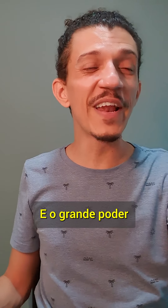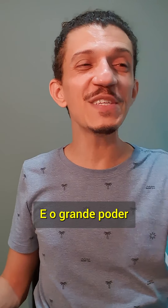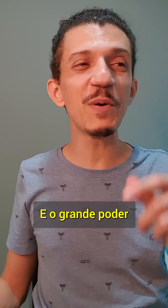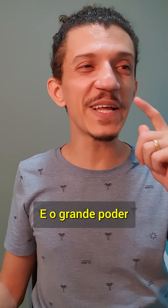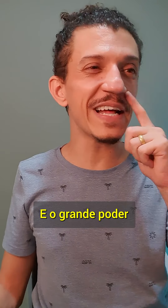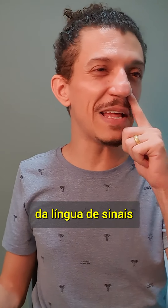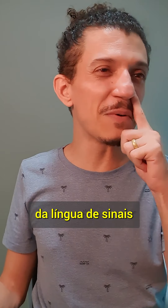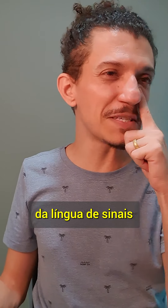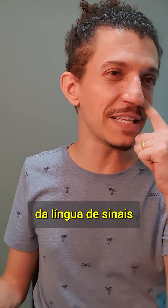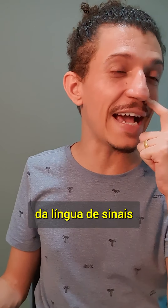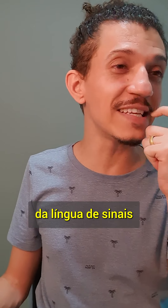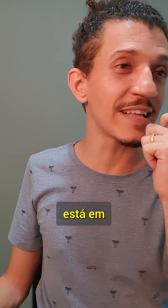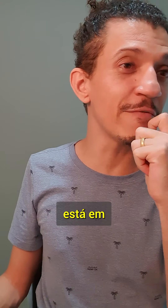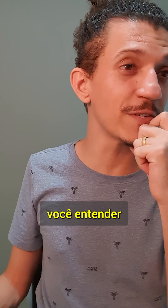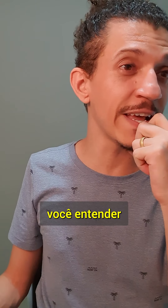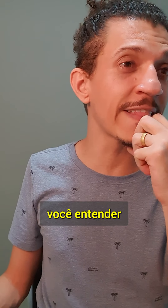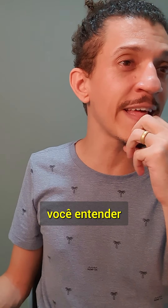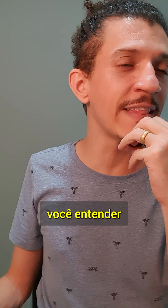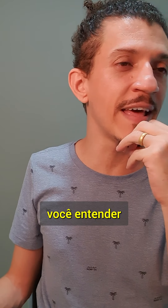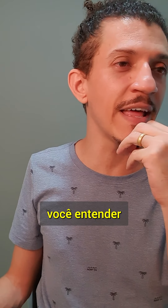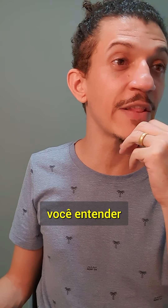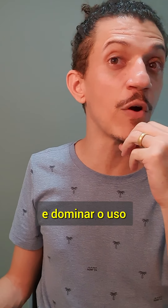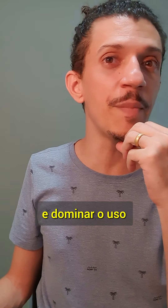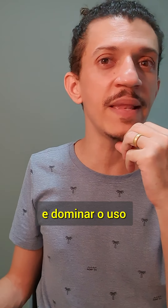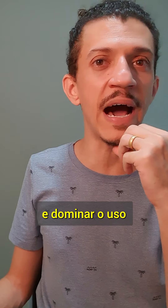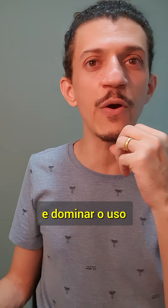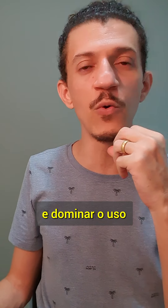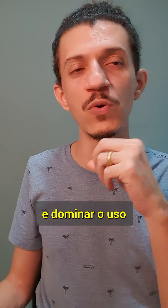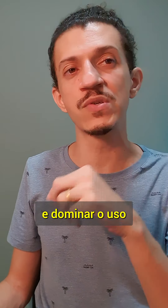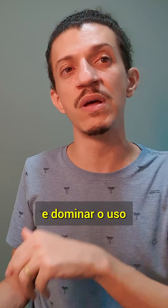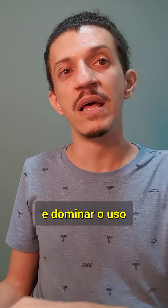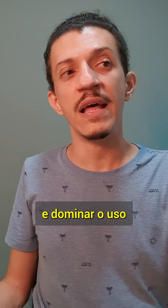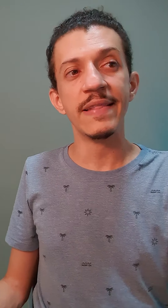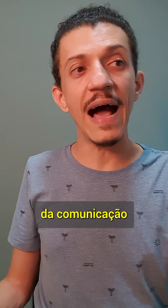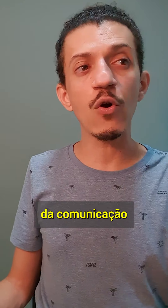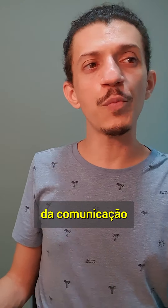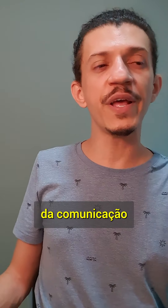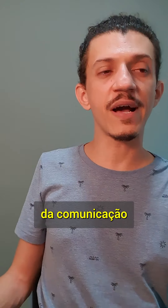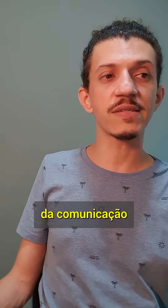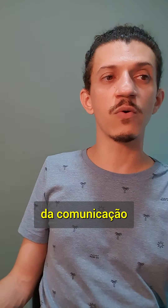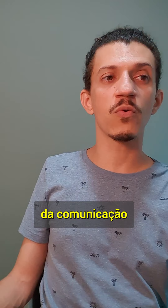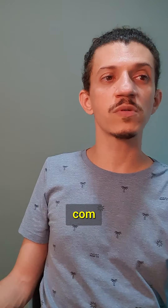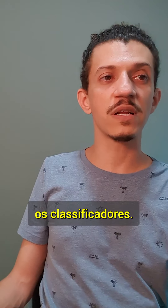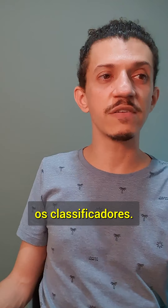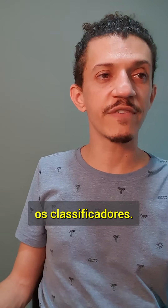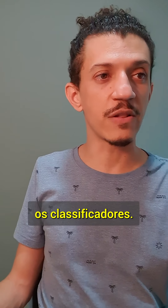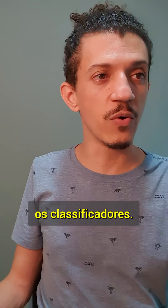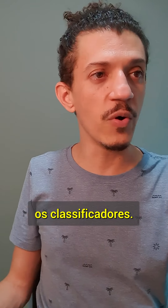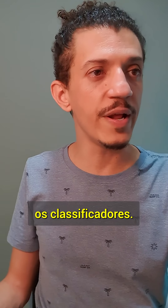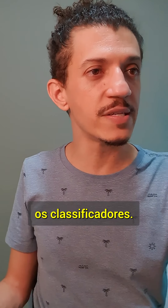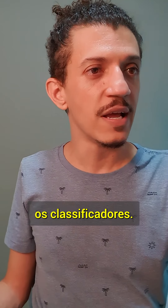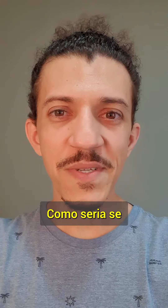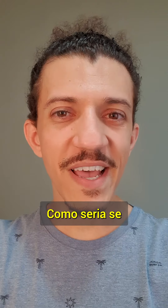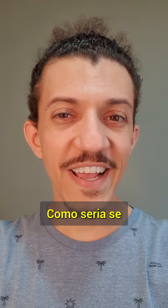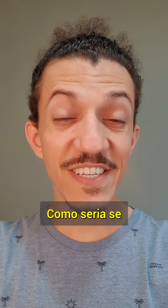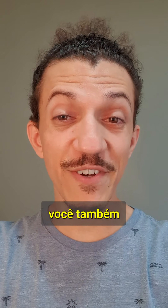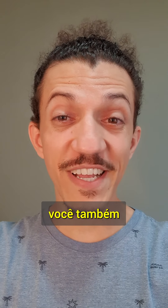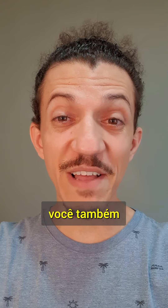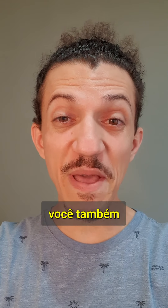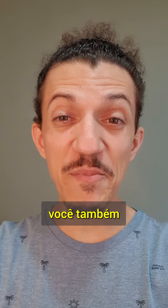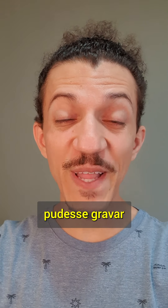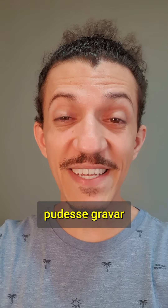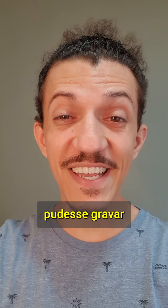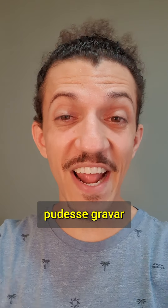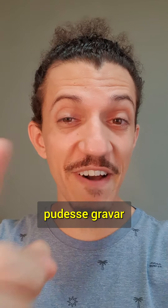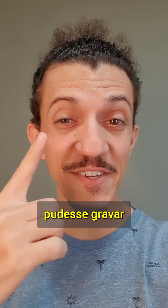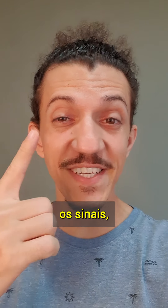E o grande poder da língua de sinais está em você entender e dominar o uso da comunicação com os classificadores. Como seria se